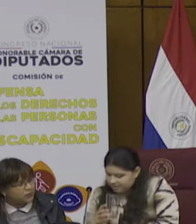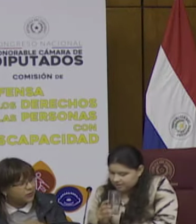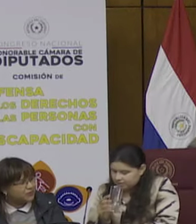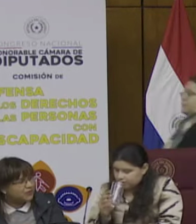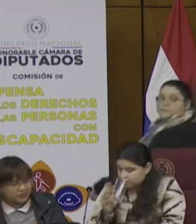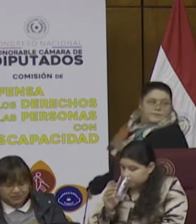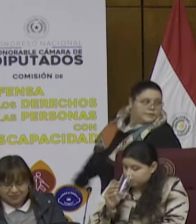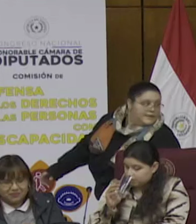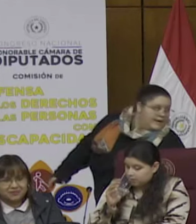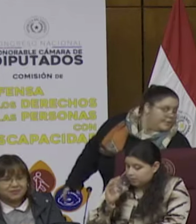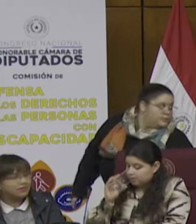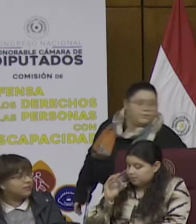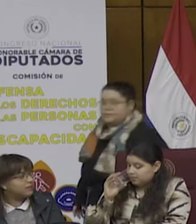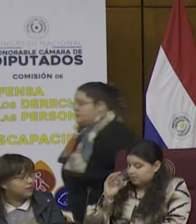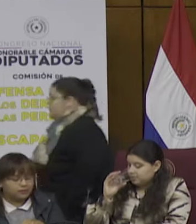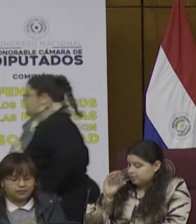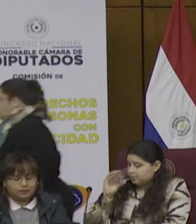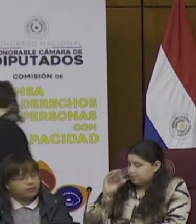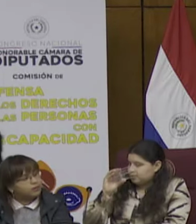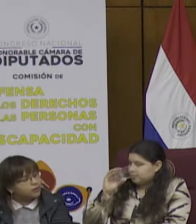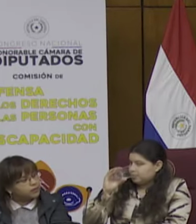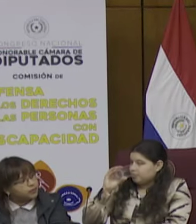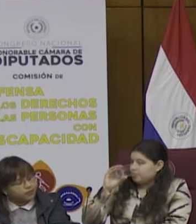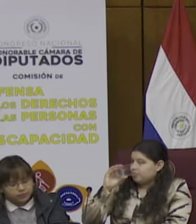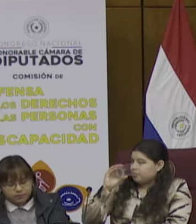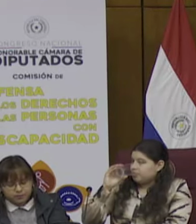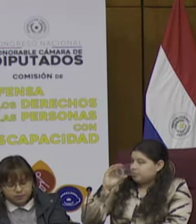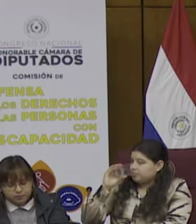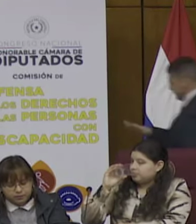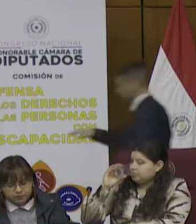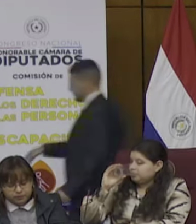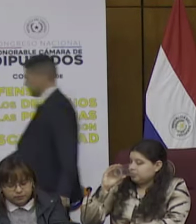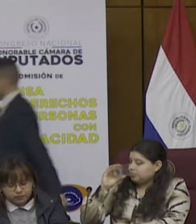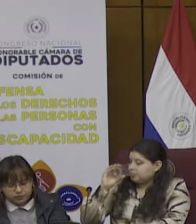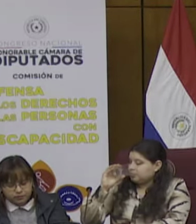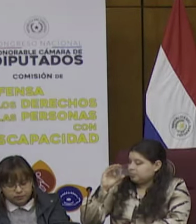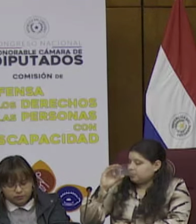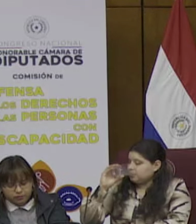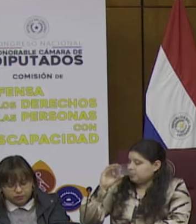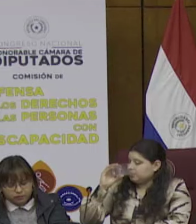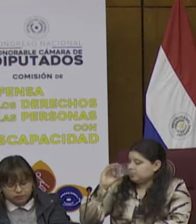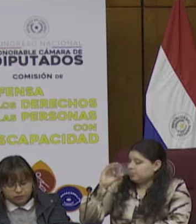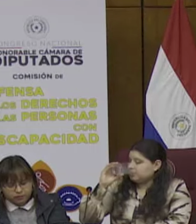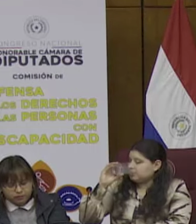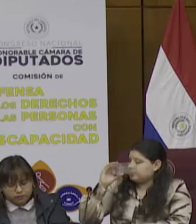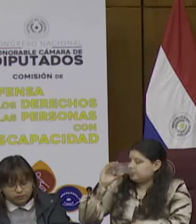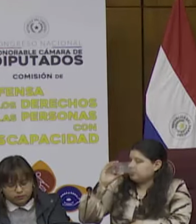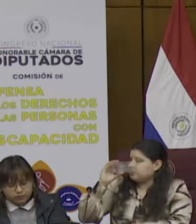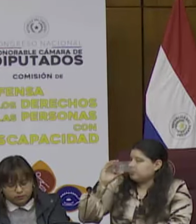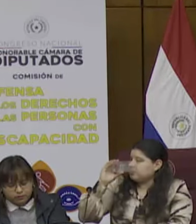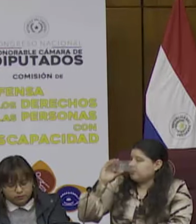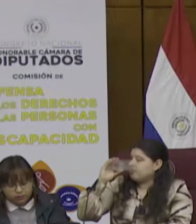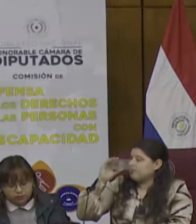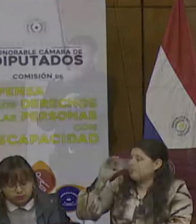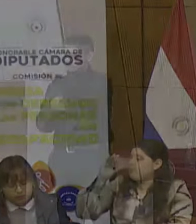a considerar a la hora de hacer las propuestas o las iniciativas para hacer estos cambios en la